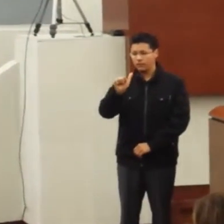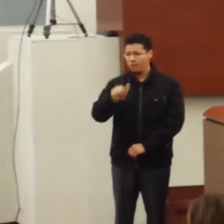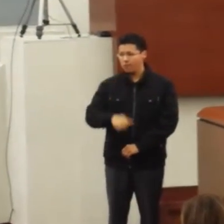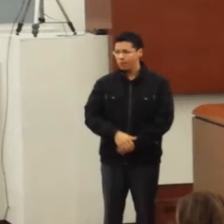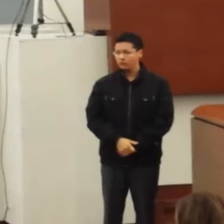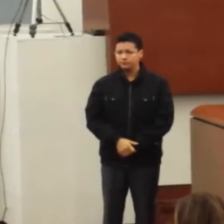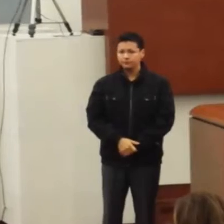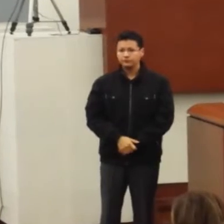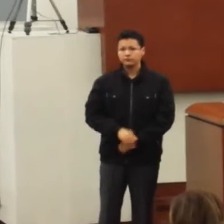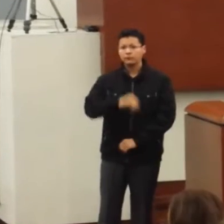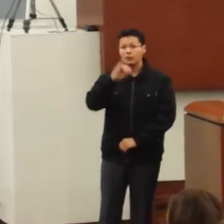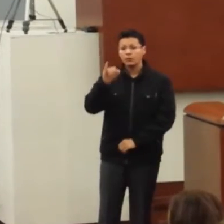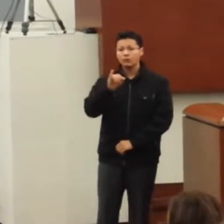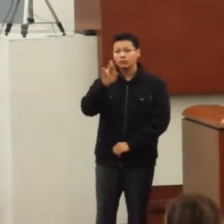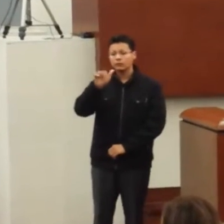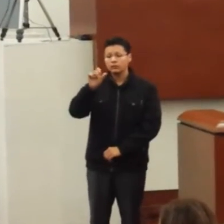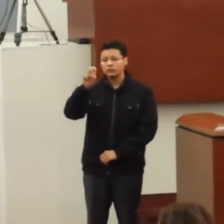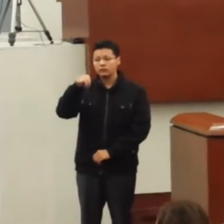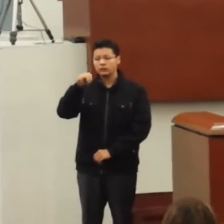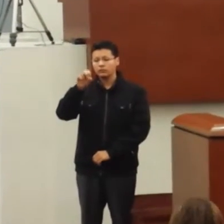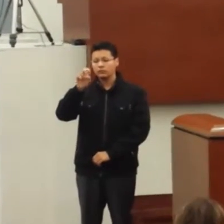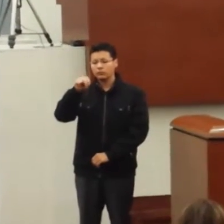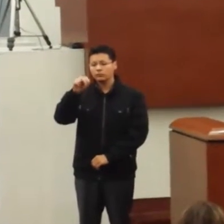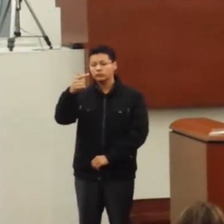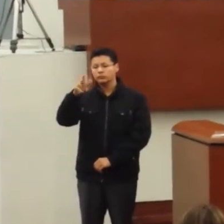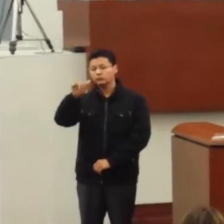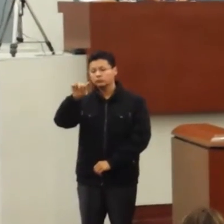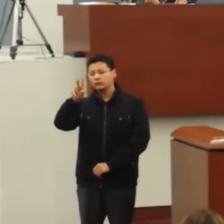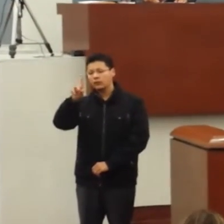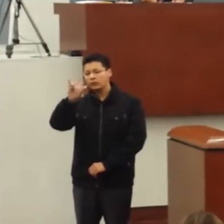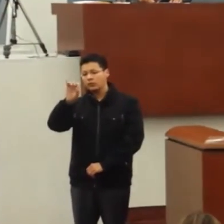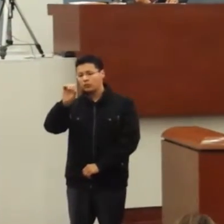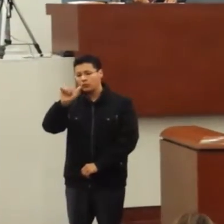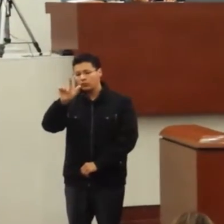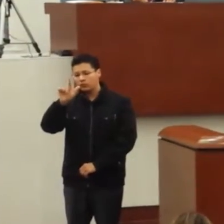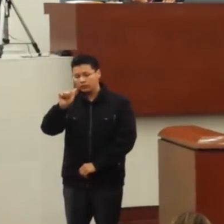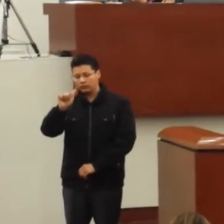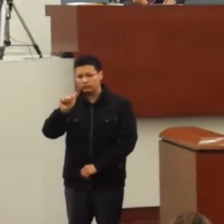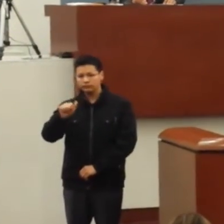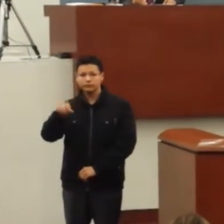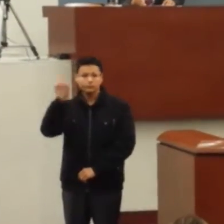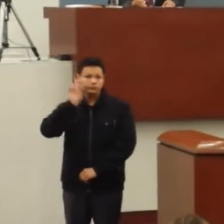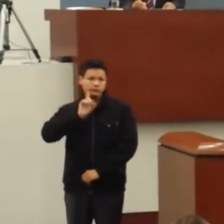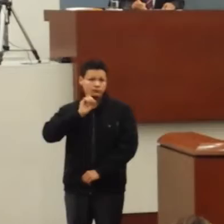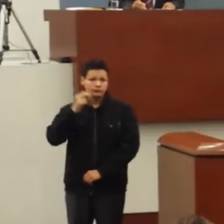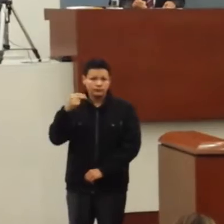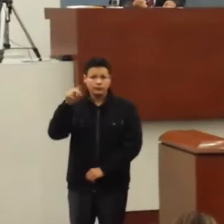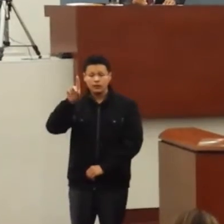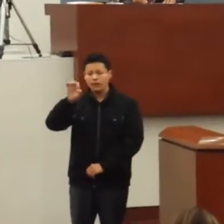j ramón guardia una candidez desde antes de la jornada